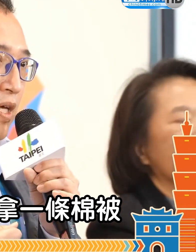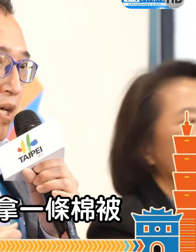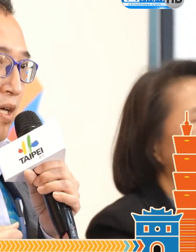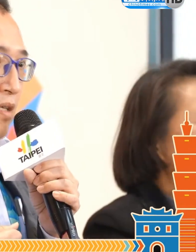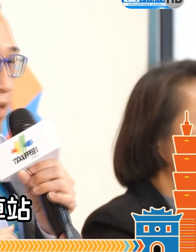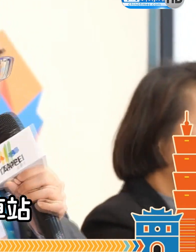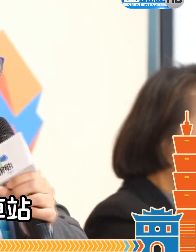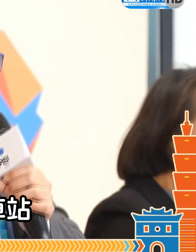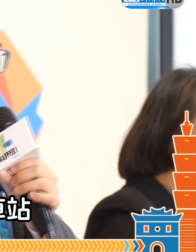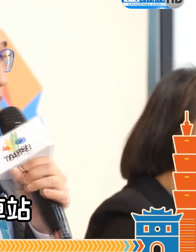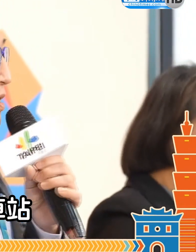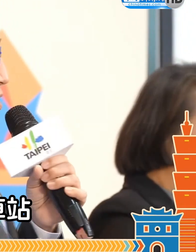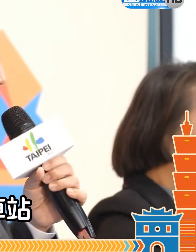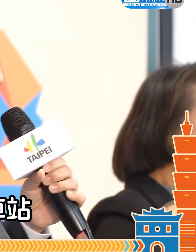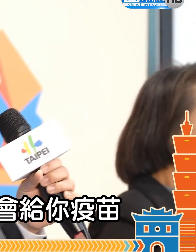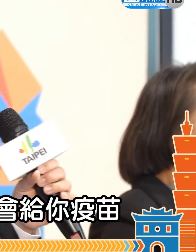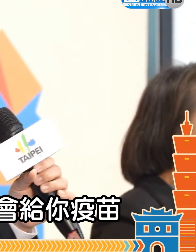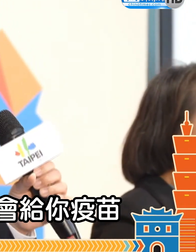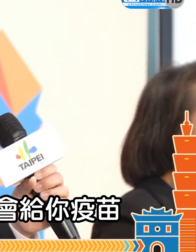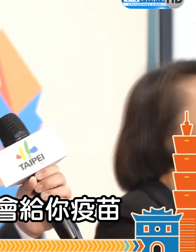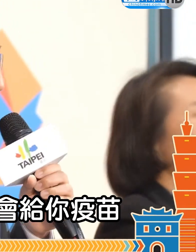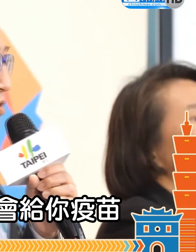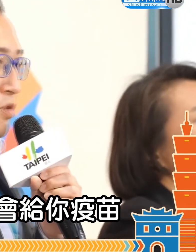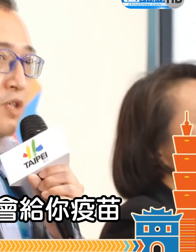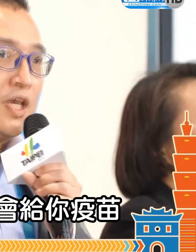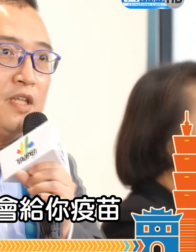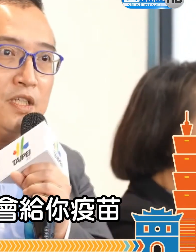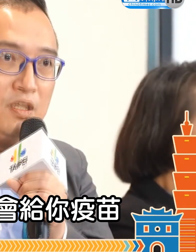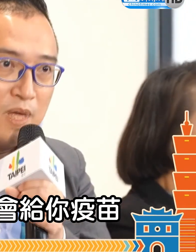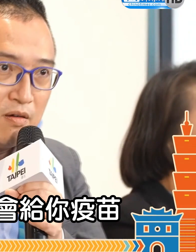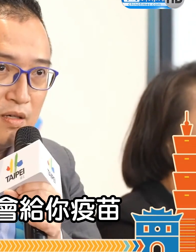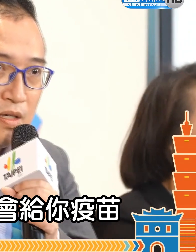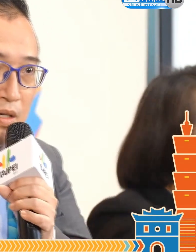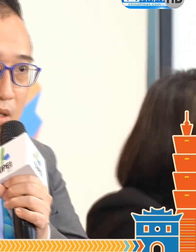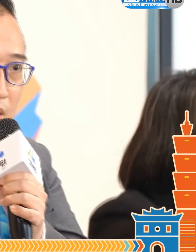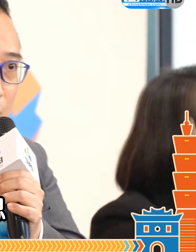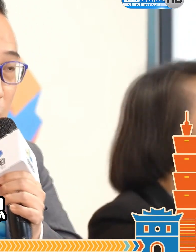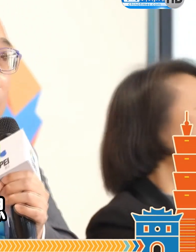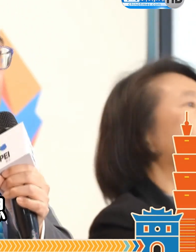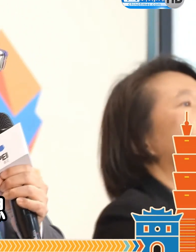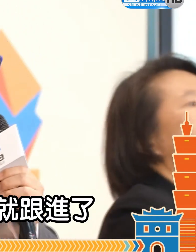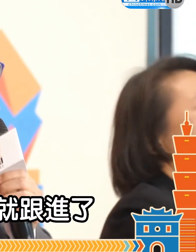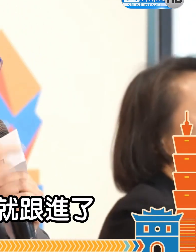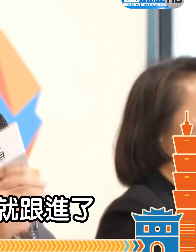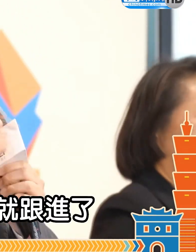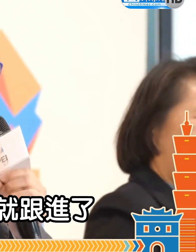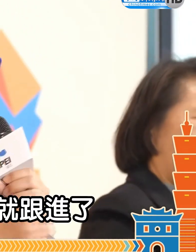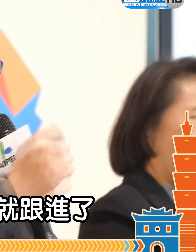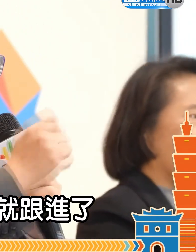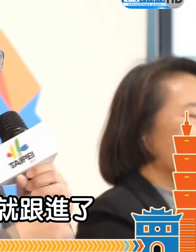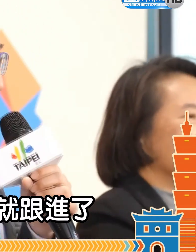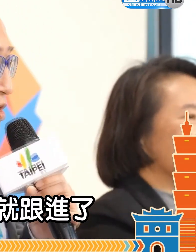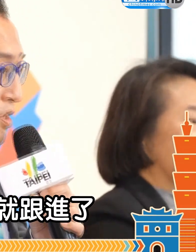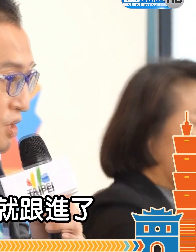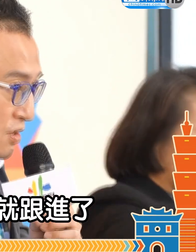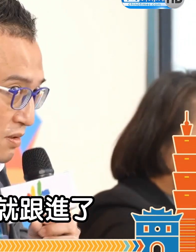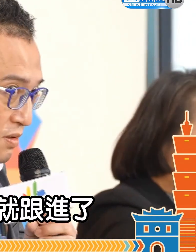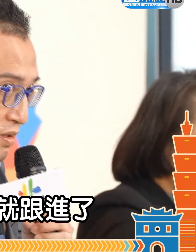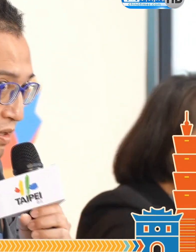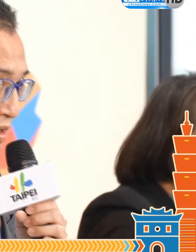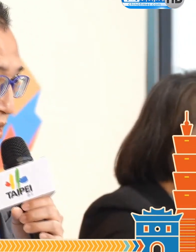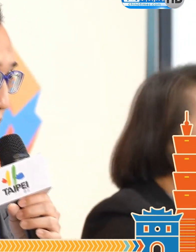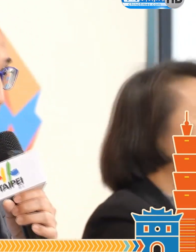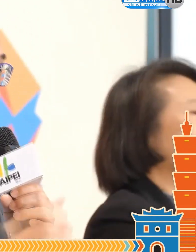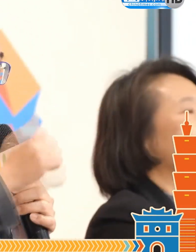棉被躺在台北车站，柯文哲跟周瑜修就会给你疫苗。不好意思，下午陈时中部长就跟进